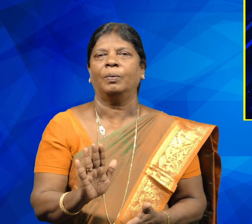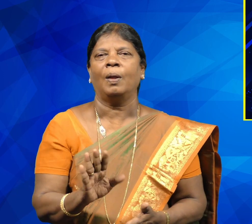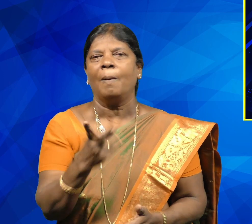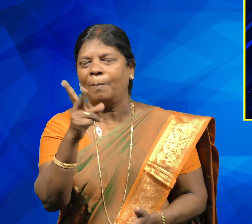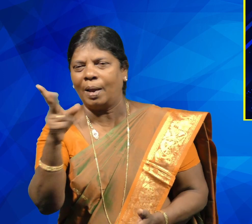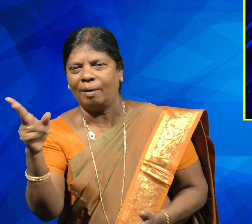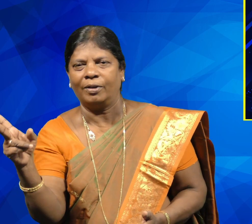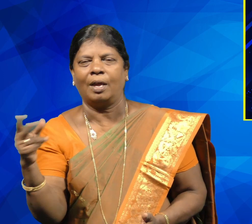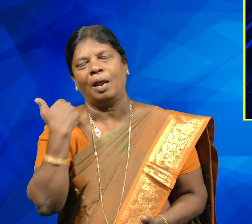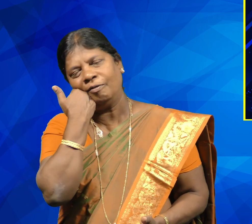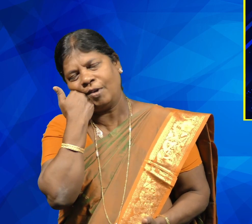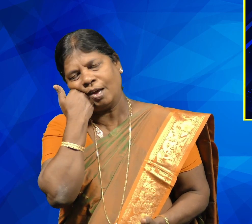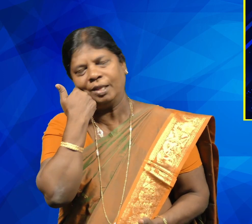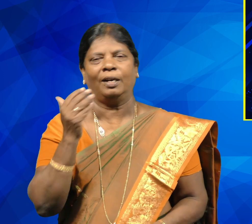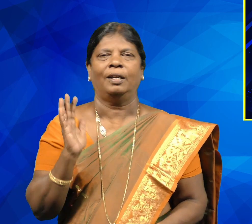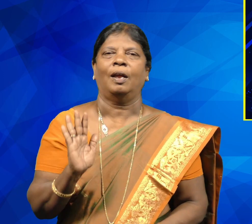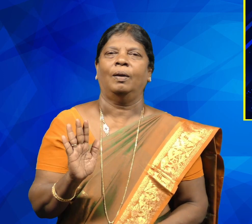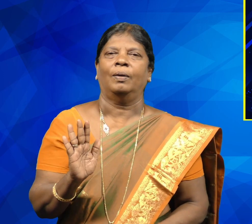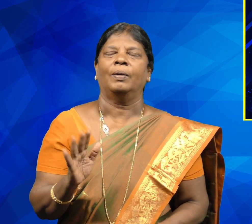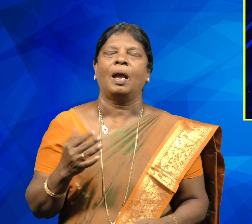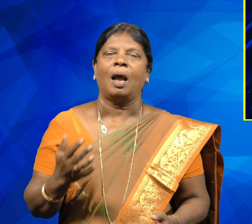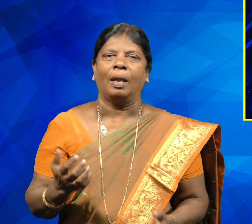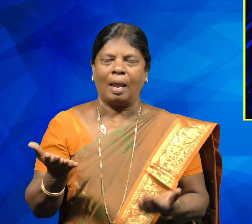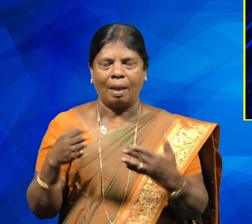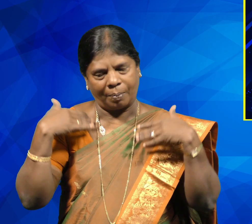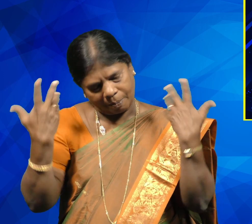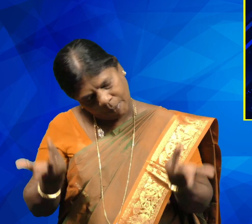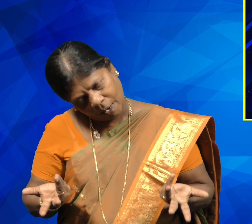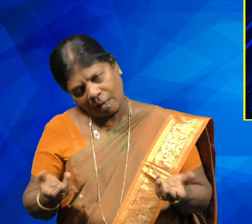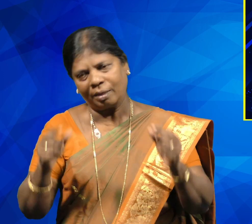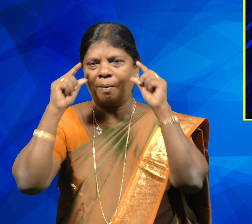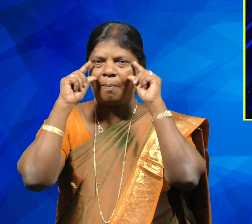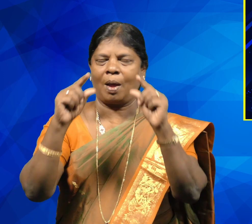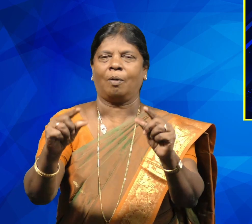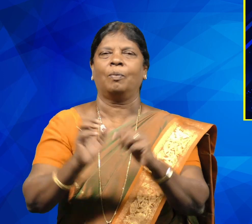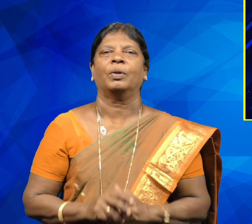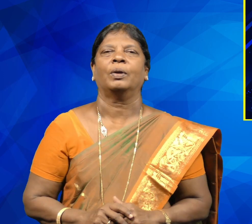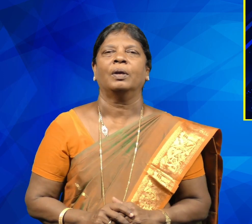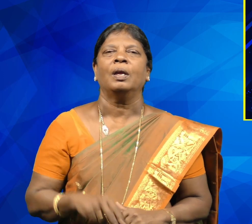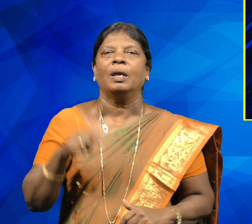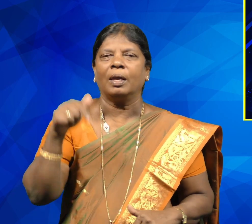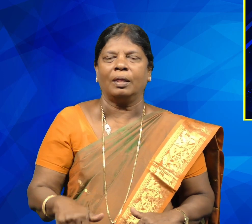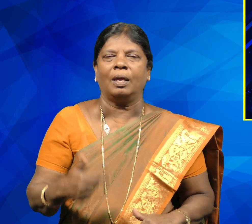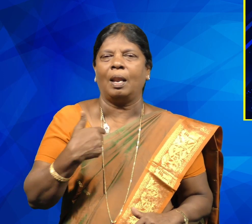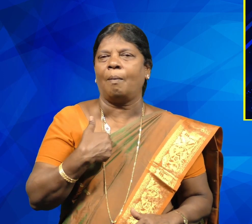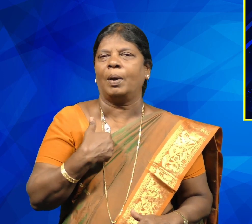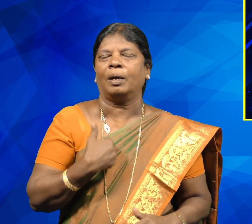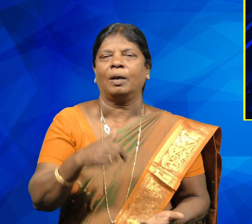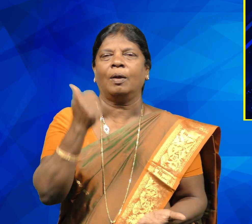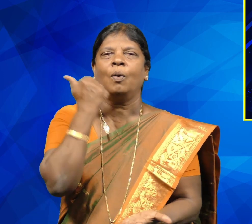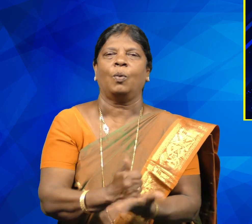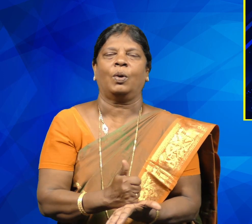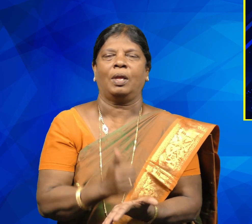விபத்துகளினாலும் பலவிதமான நோய்களினாலும் ஏற்படும் மரணங்களை பார்க்கும் போதும் இது